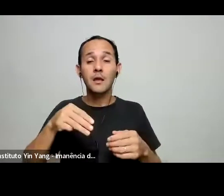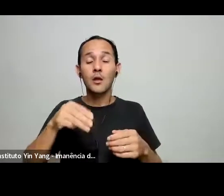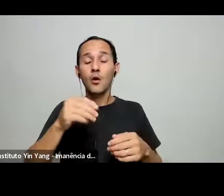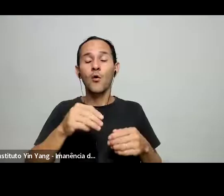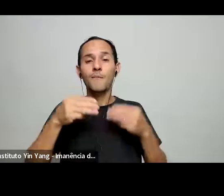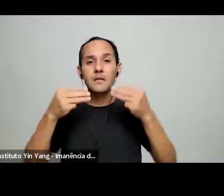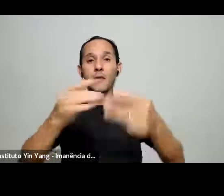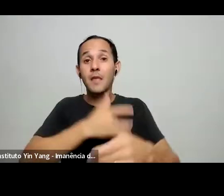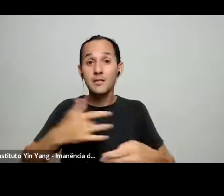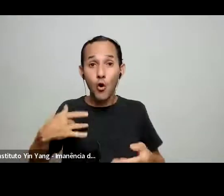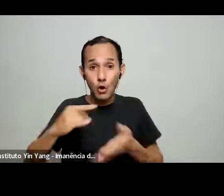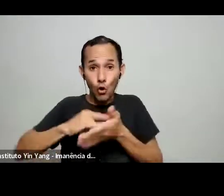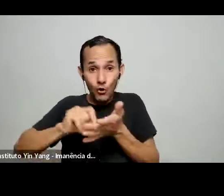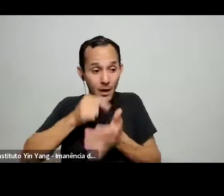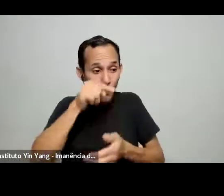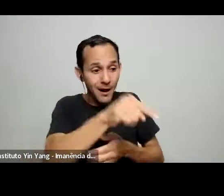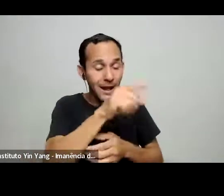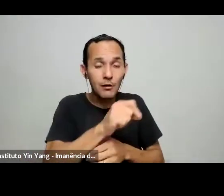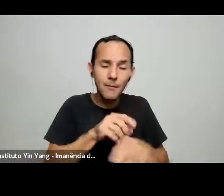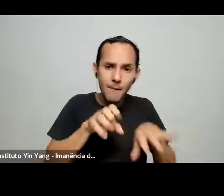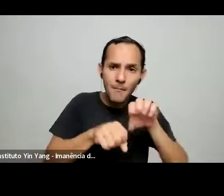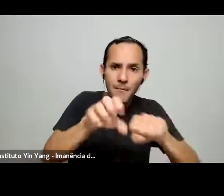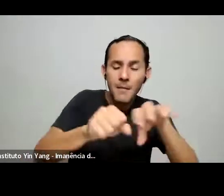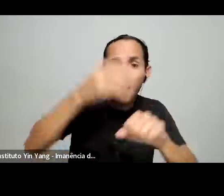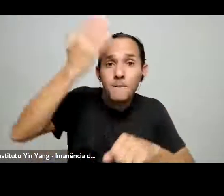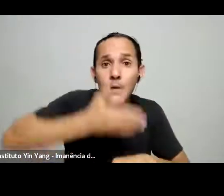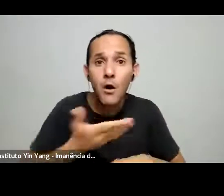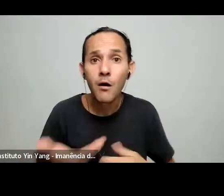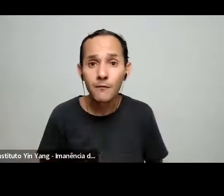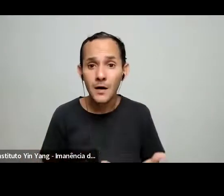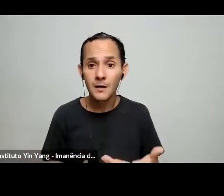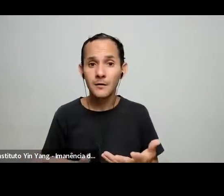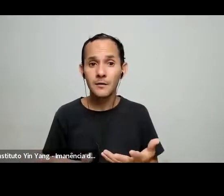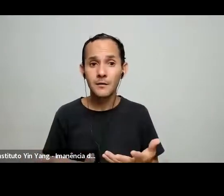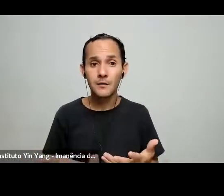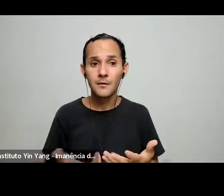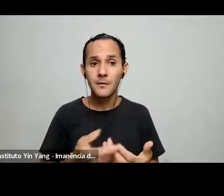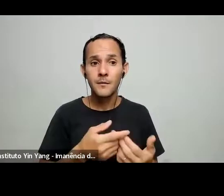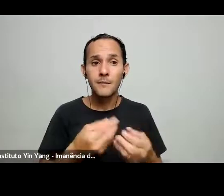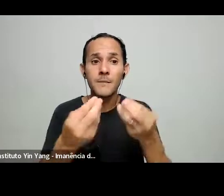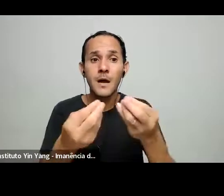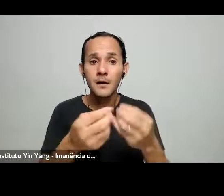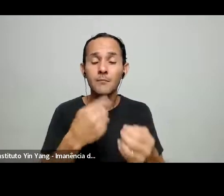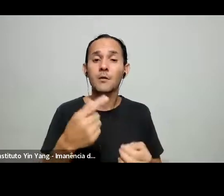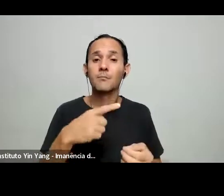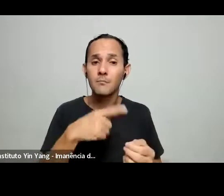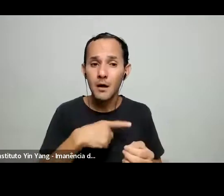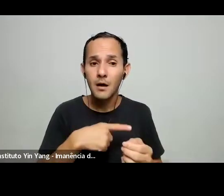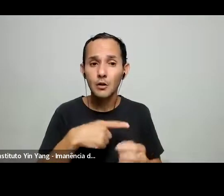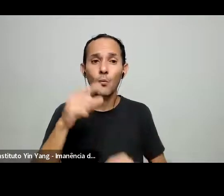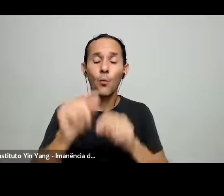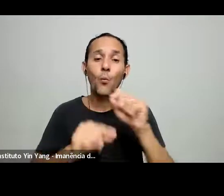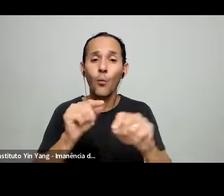quê? Justamente para buscar evidências, justamente para cumprir,